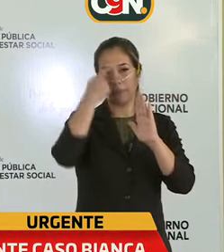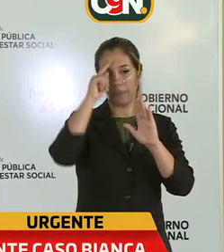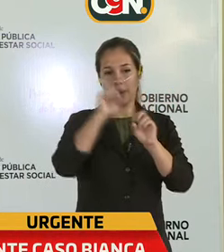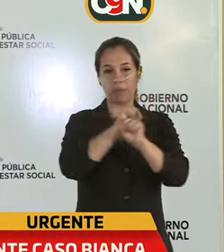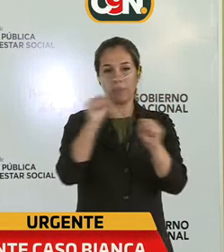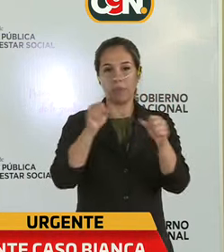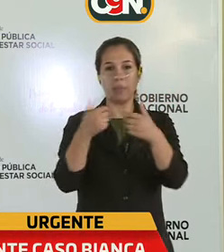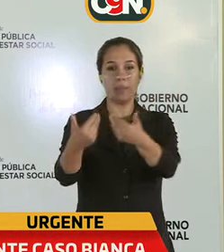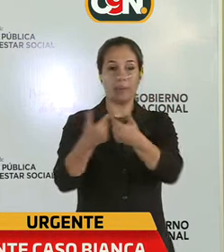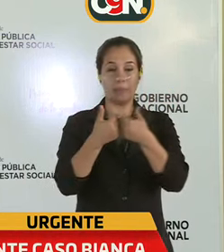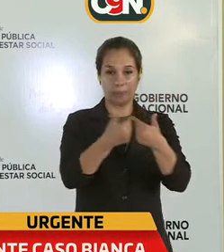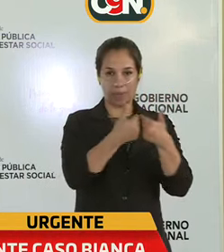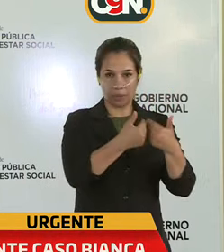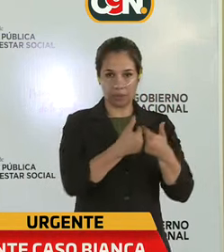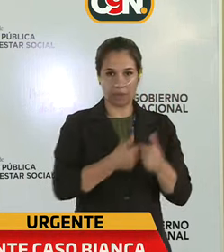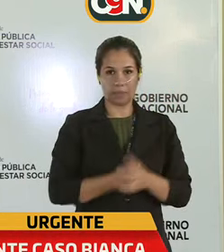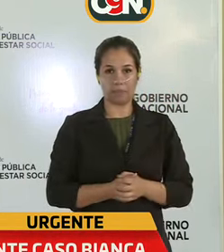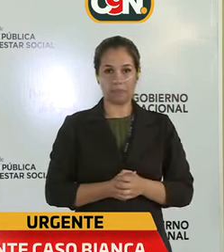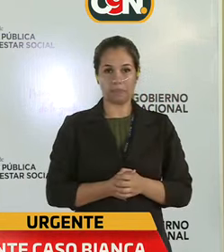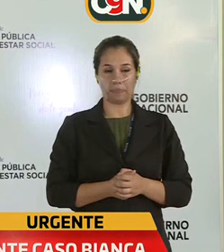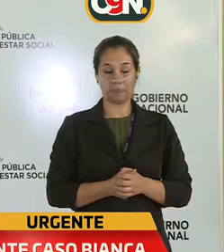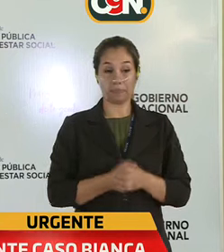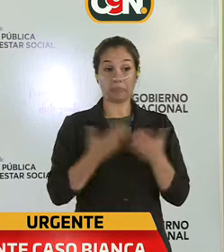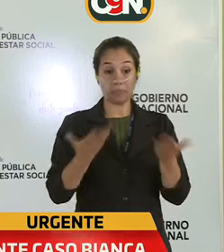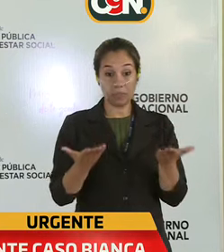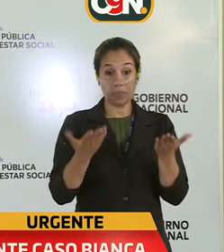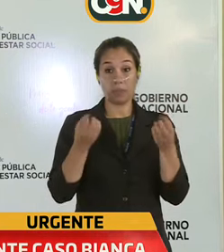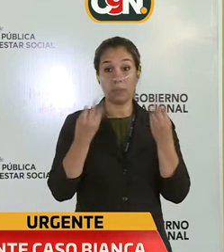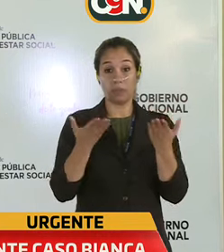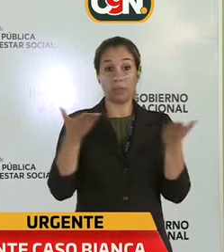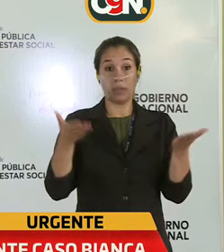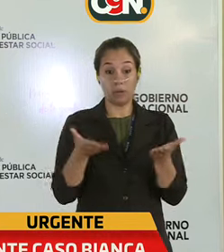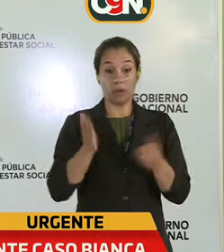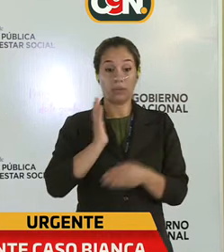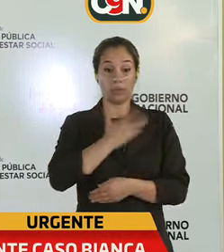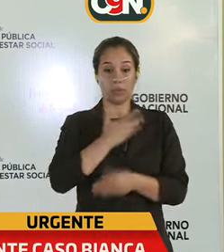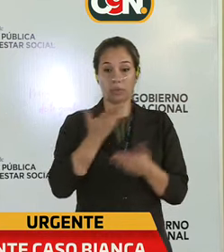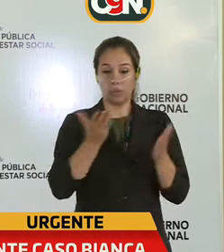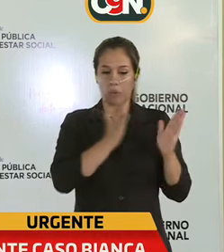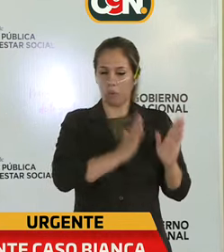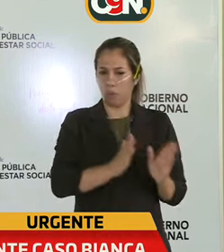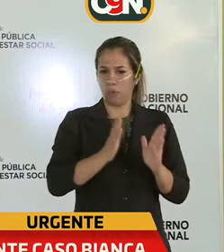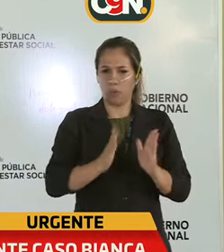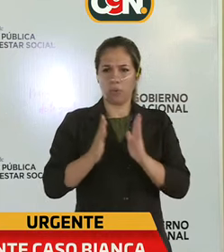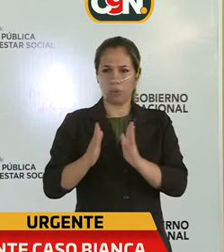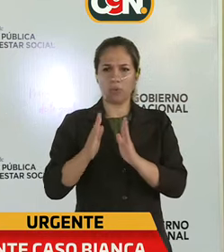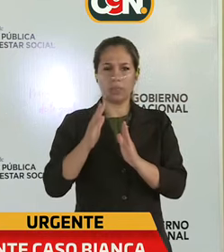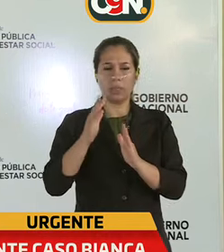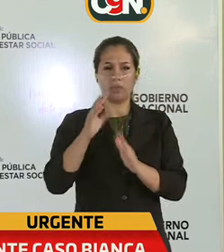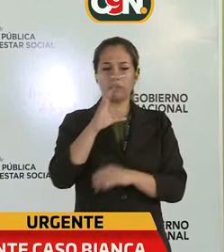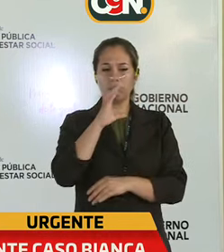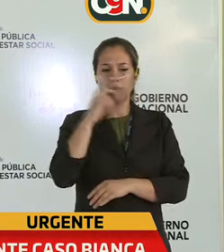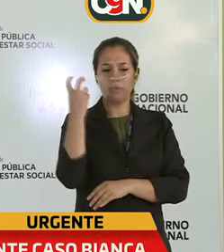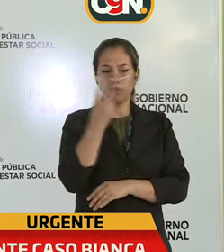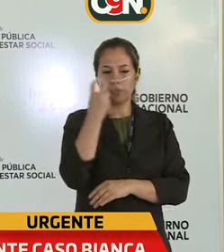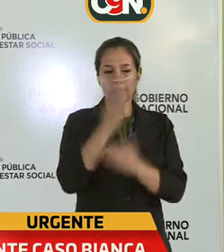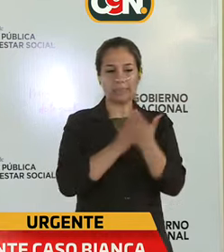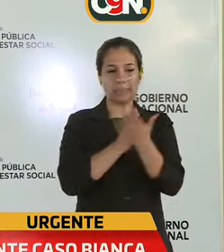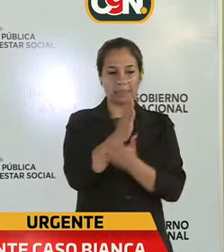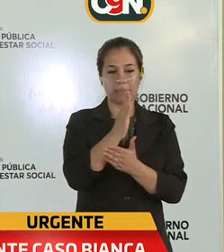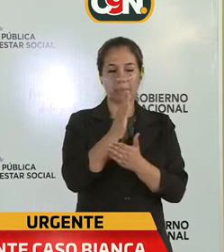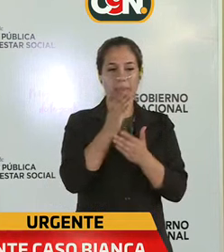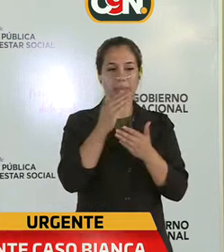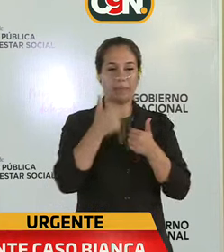esas consultas. Y estamos todos en orden a buscar siempre